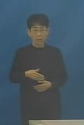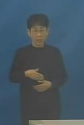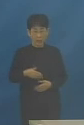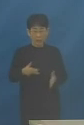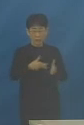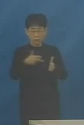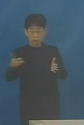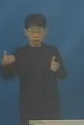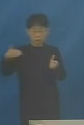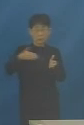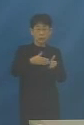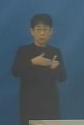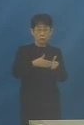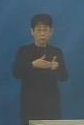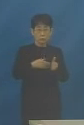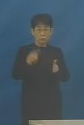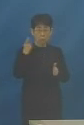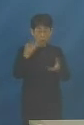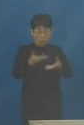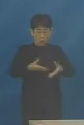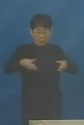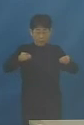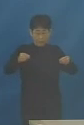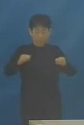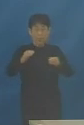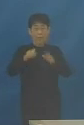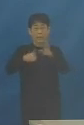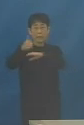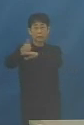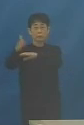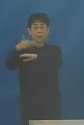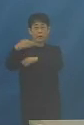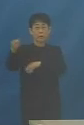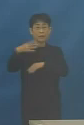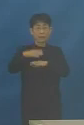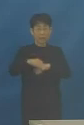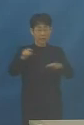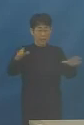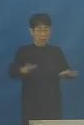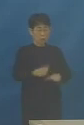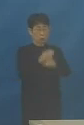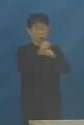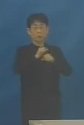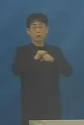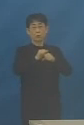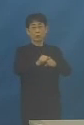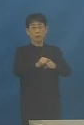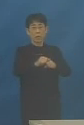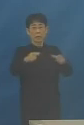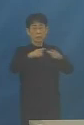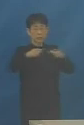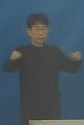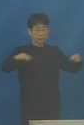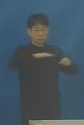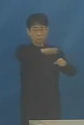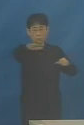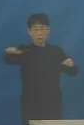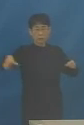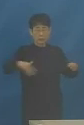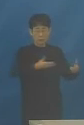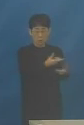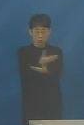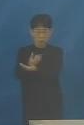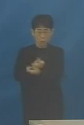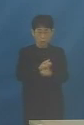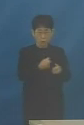あの渡辺会長から言われましたけれどもやはりのそうしたあの倉庫そしてあの全国の皆さんにも共有してもらう必要があるんじゃないかと